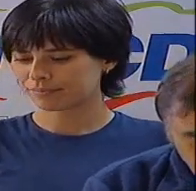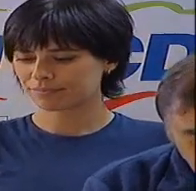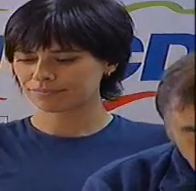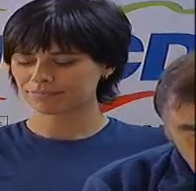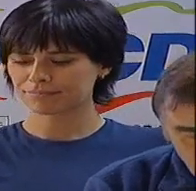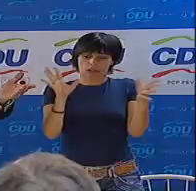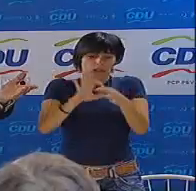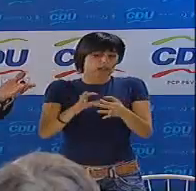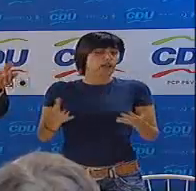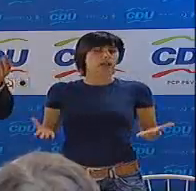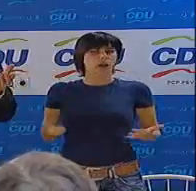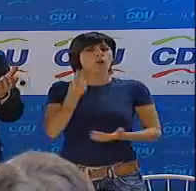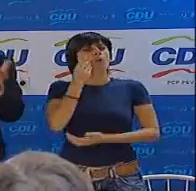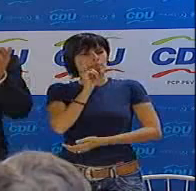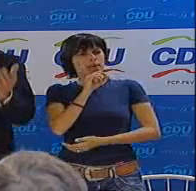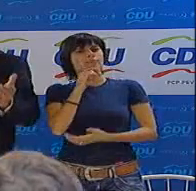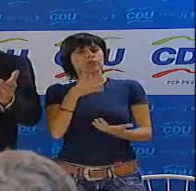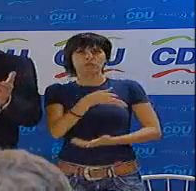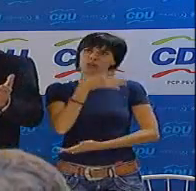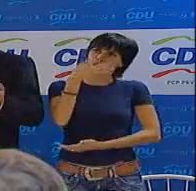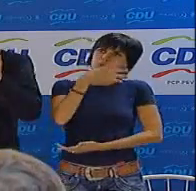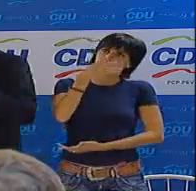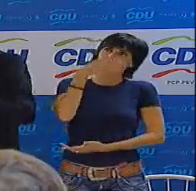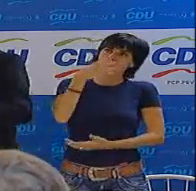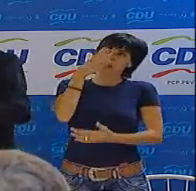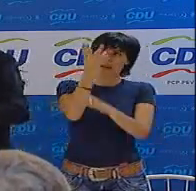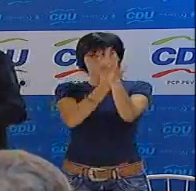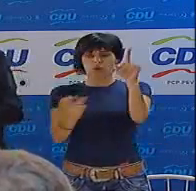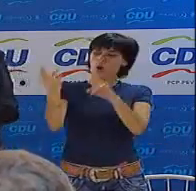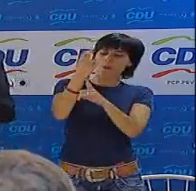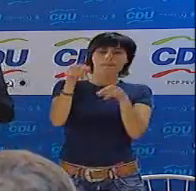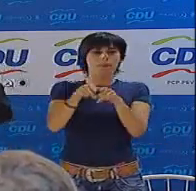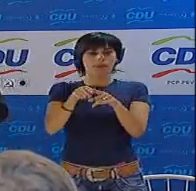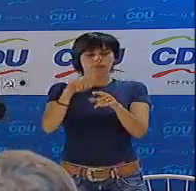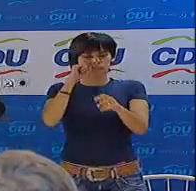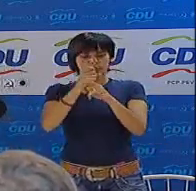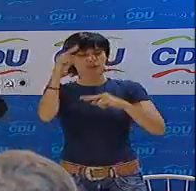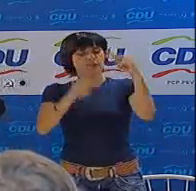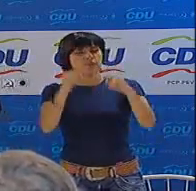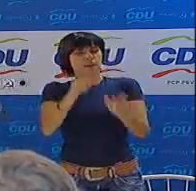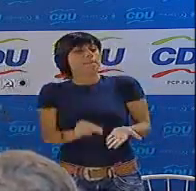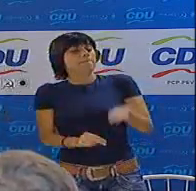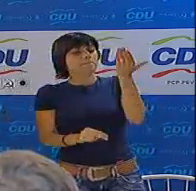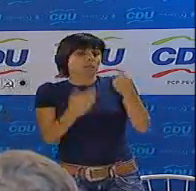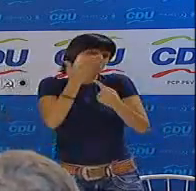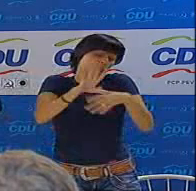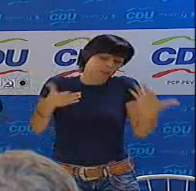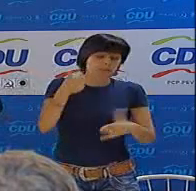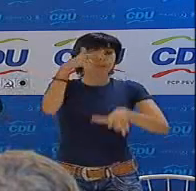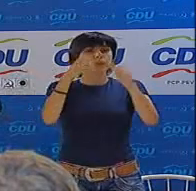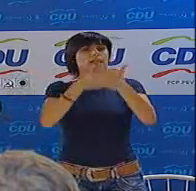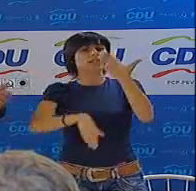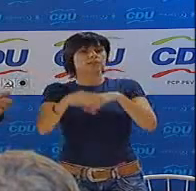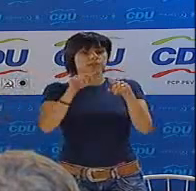e os bancos. Como é que é possível justificar o aumento da carga fiscal em relação, por exemplo, às pessoas com